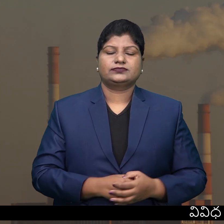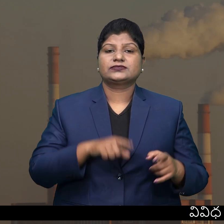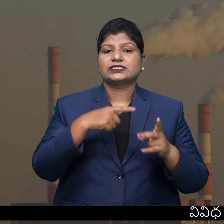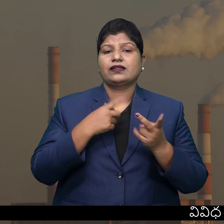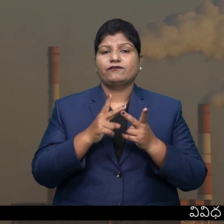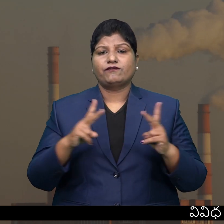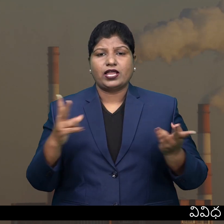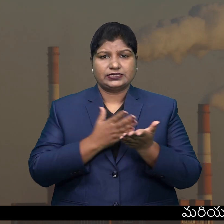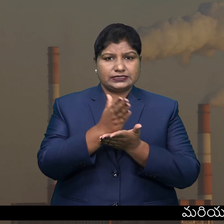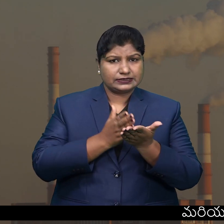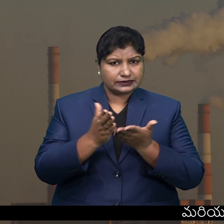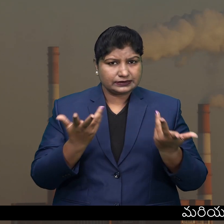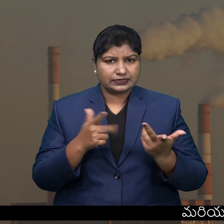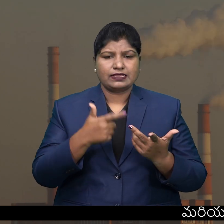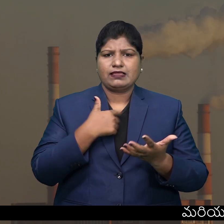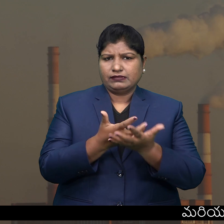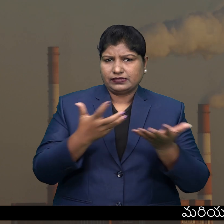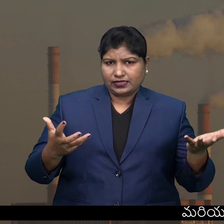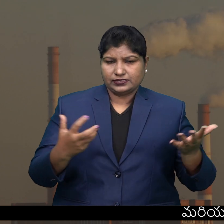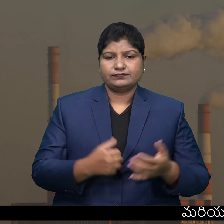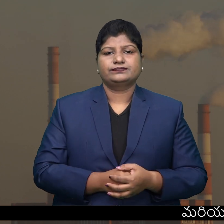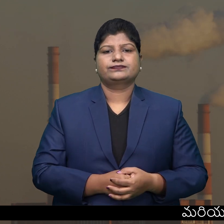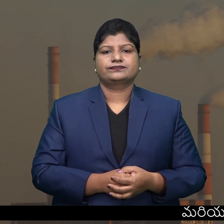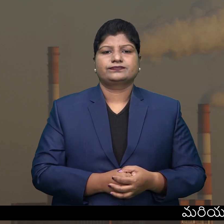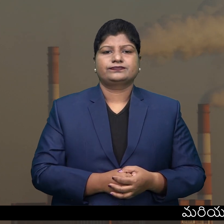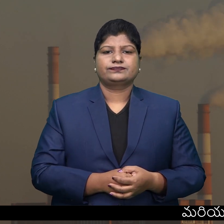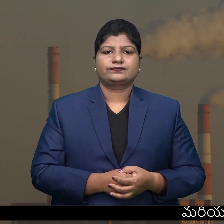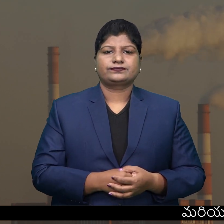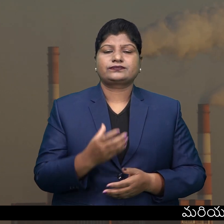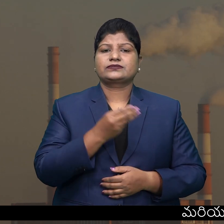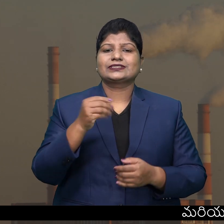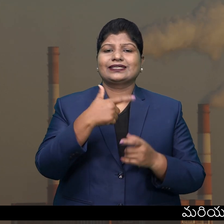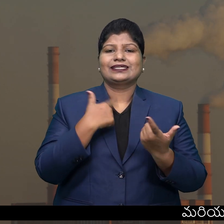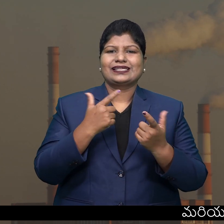వివిధ రకాల పదార్థాలు మరియు ఉప ఉత్పత్తులు